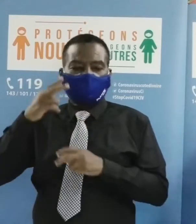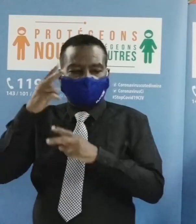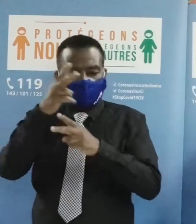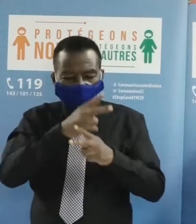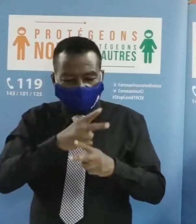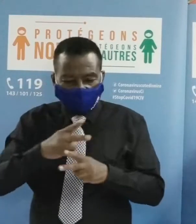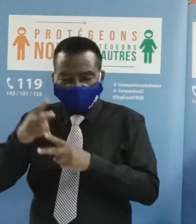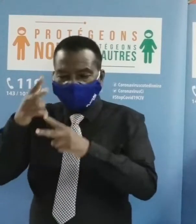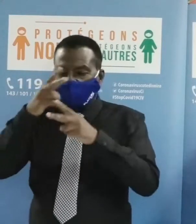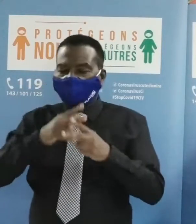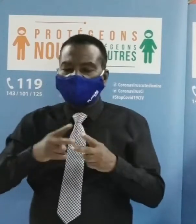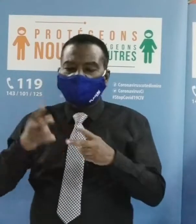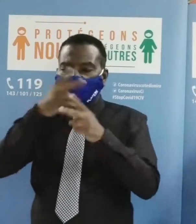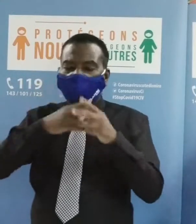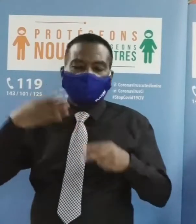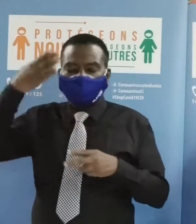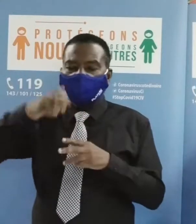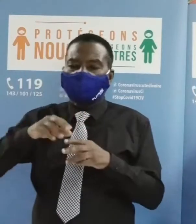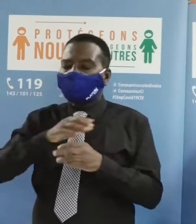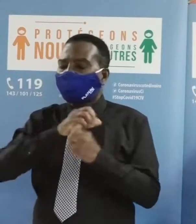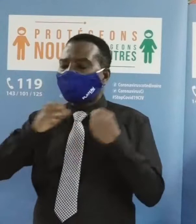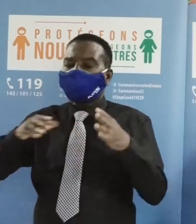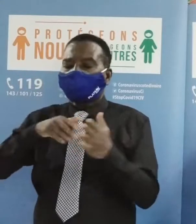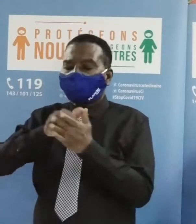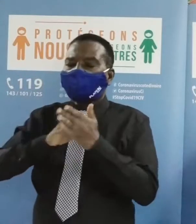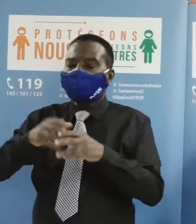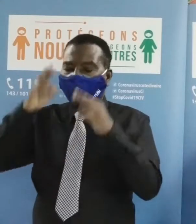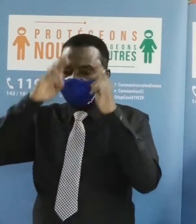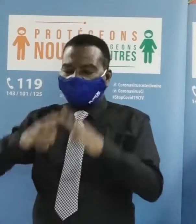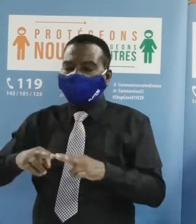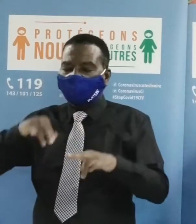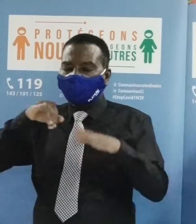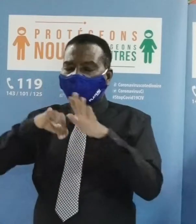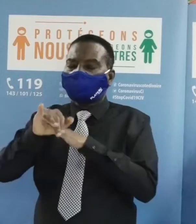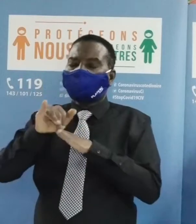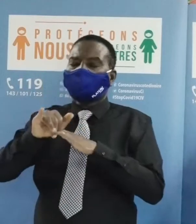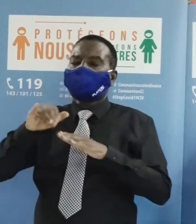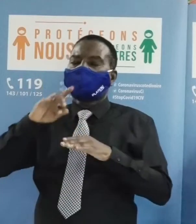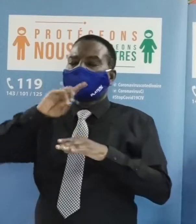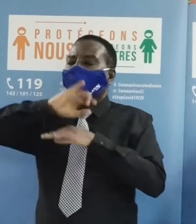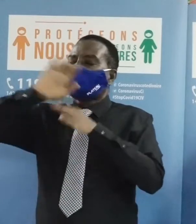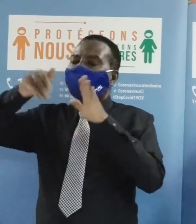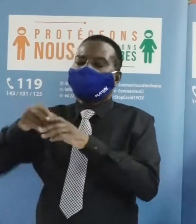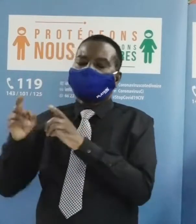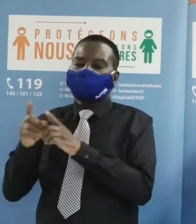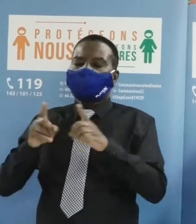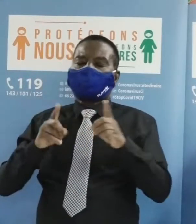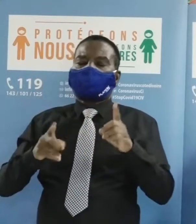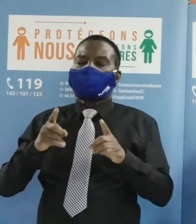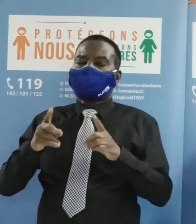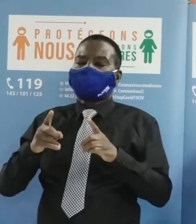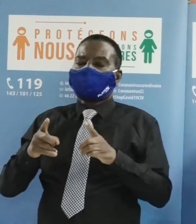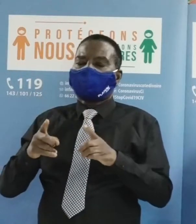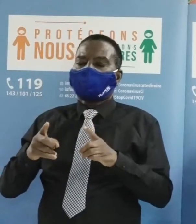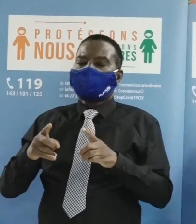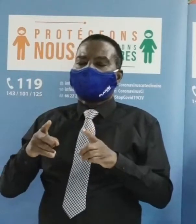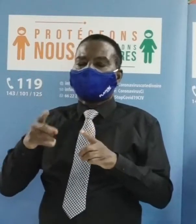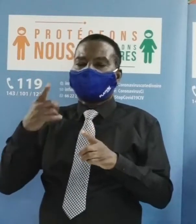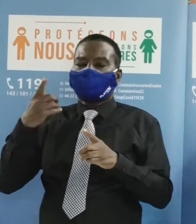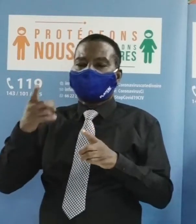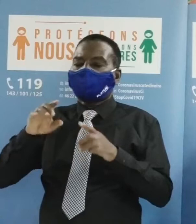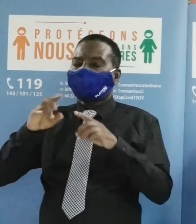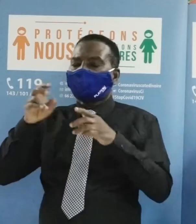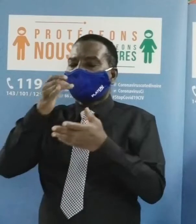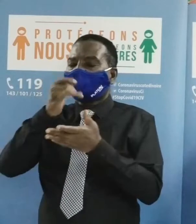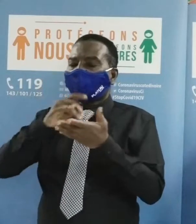et valant sans faiblesse ou respect intégré 2 toutes les mesures en vigueur en l'occurrence